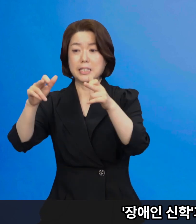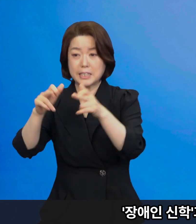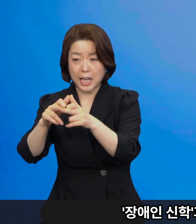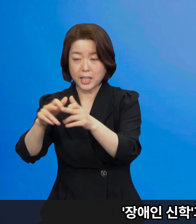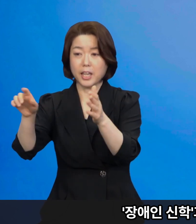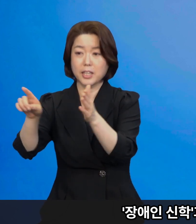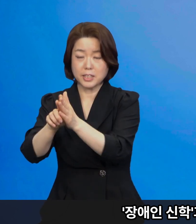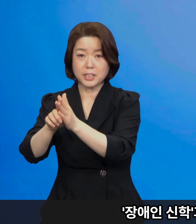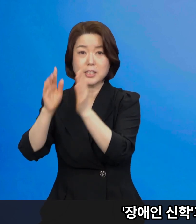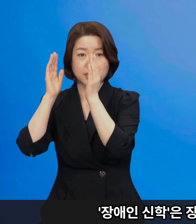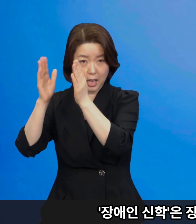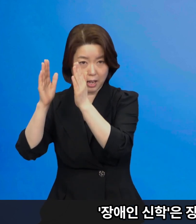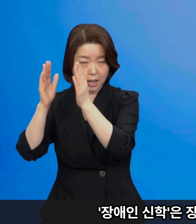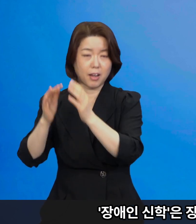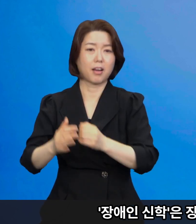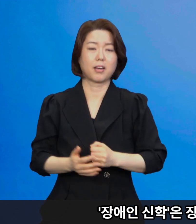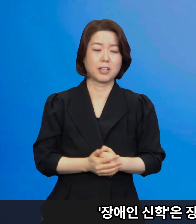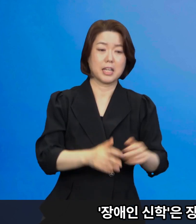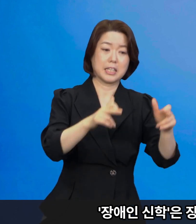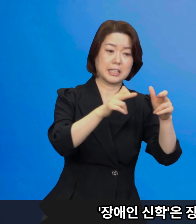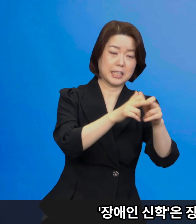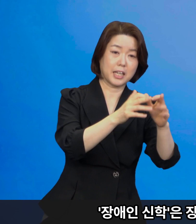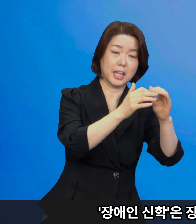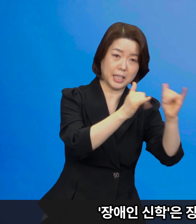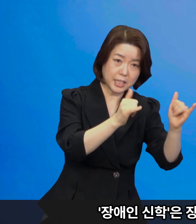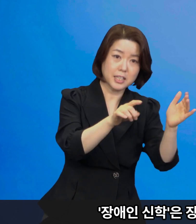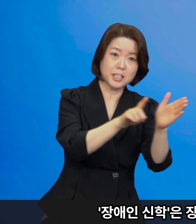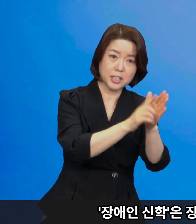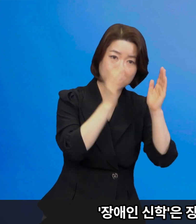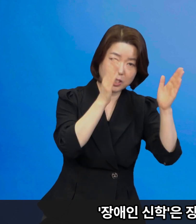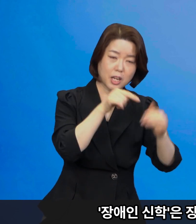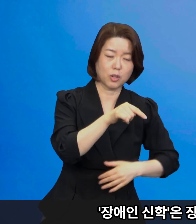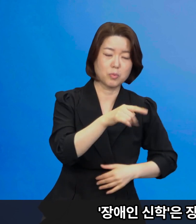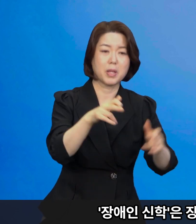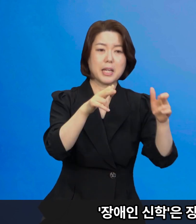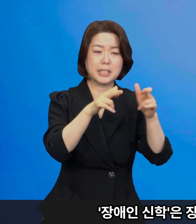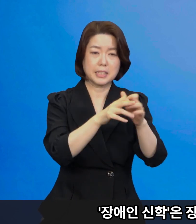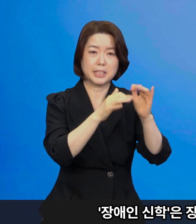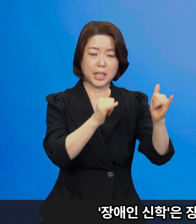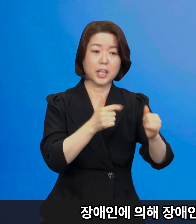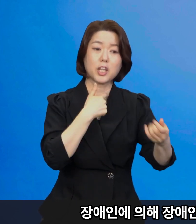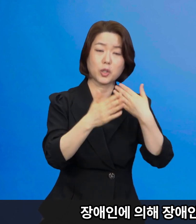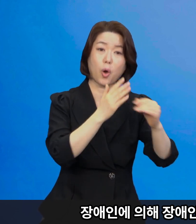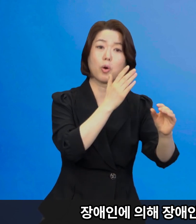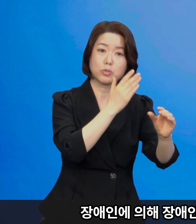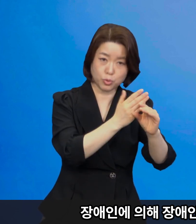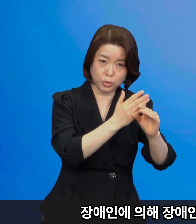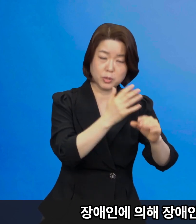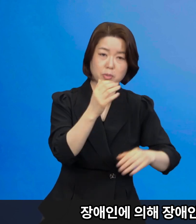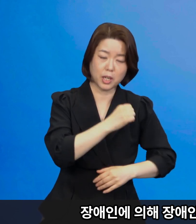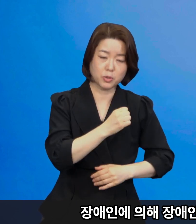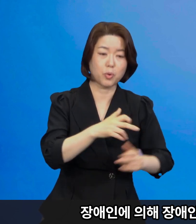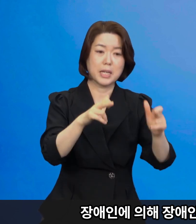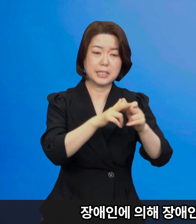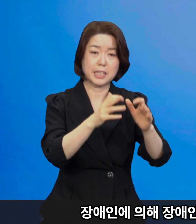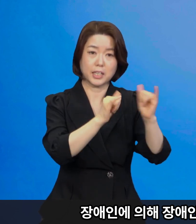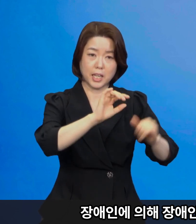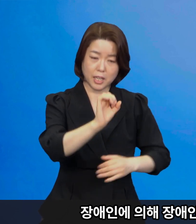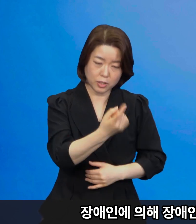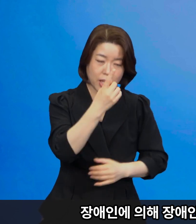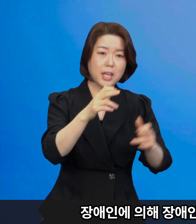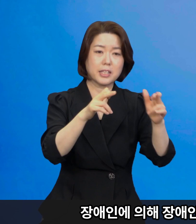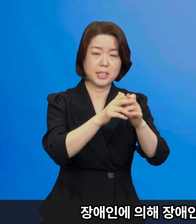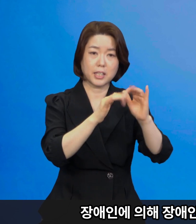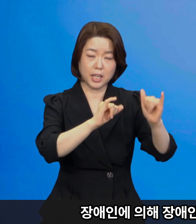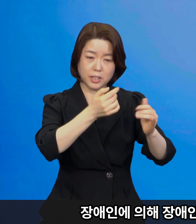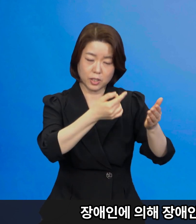장애 신학입니다. 장애인 신학은 장애인의 경험을 중심으로 장애인에 의해 장애인을